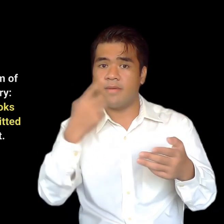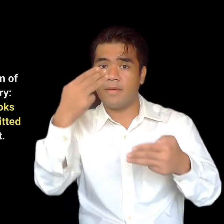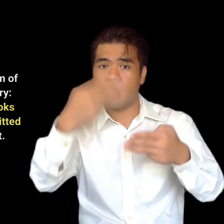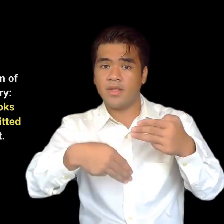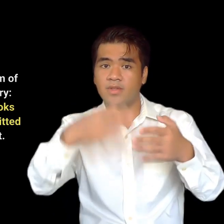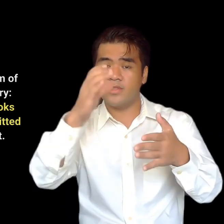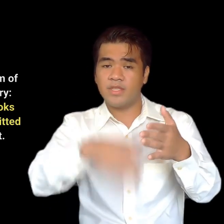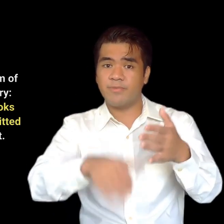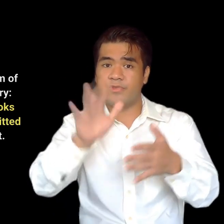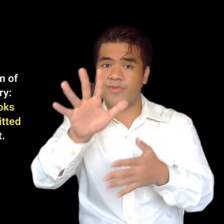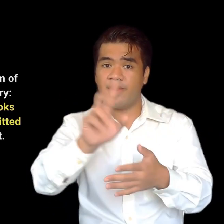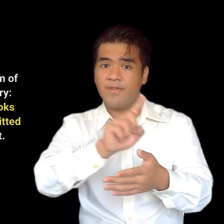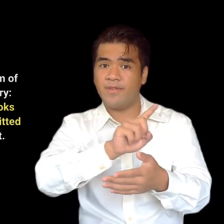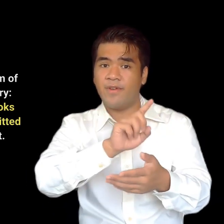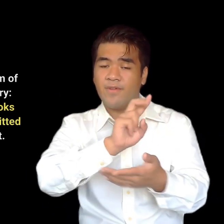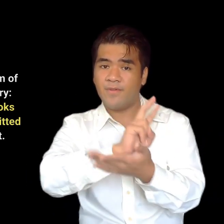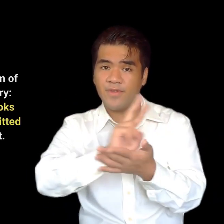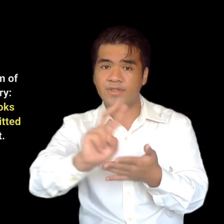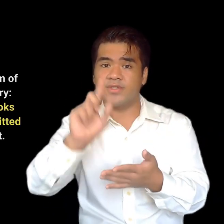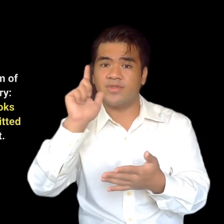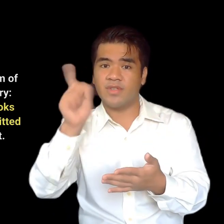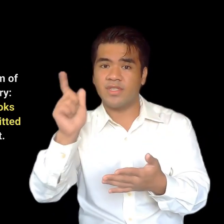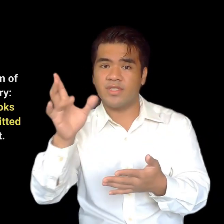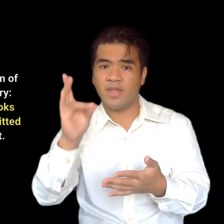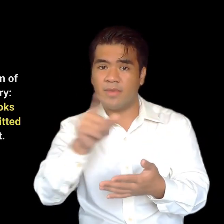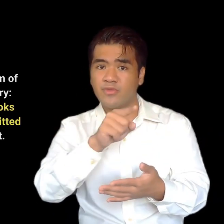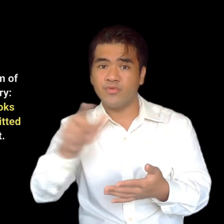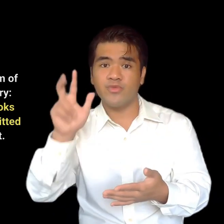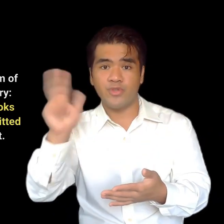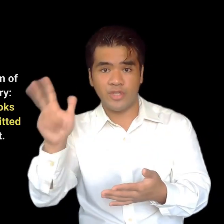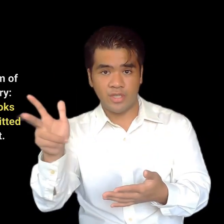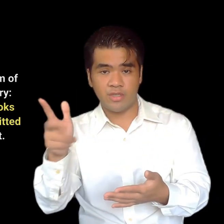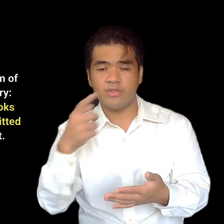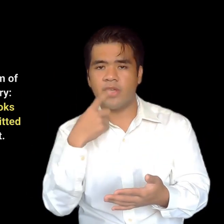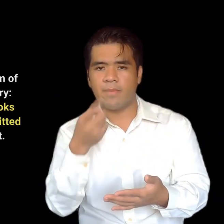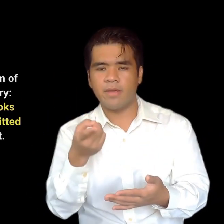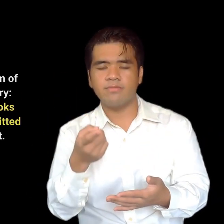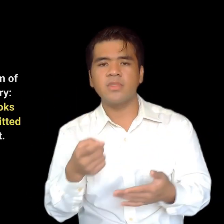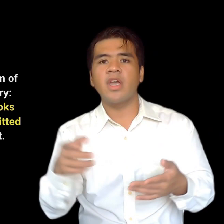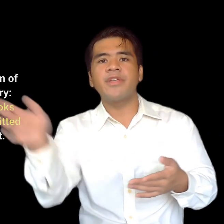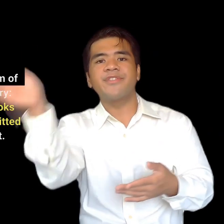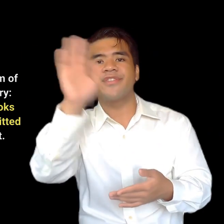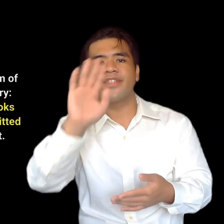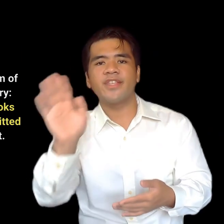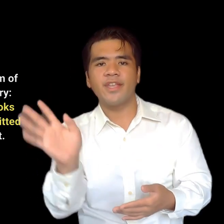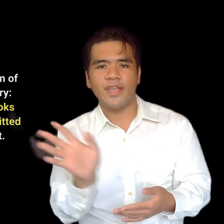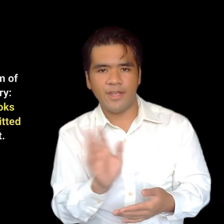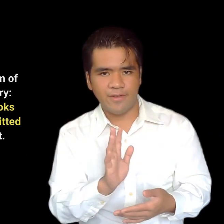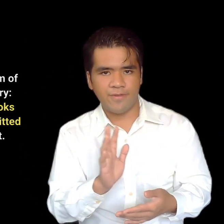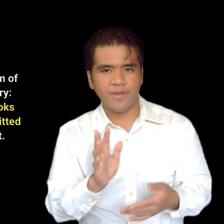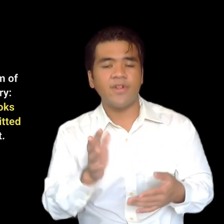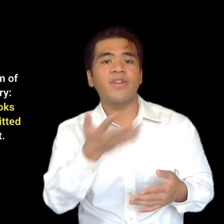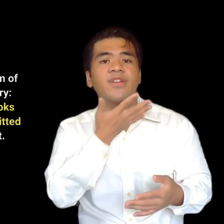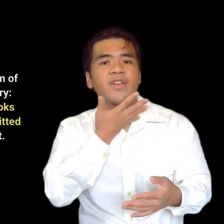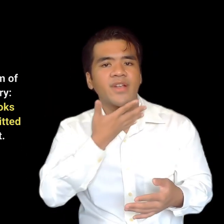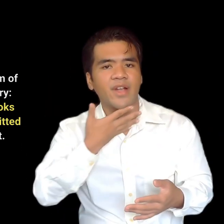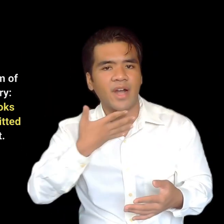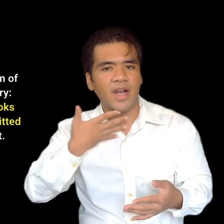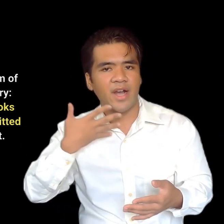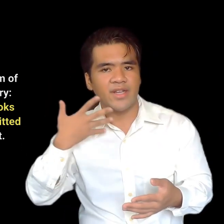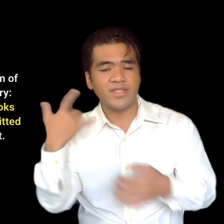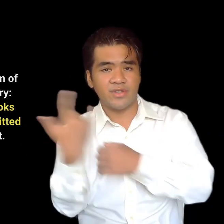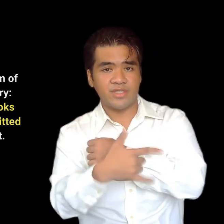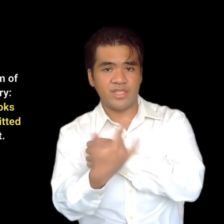27 to 30. Narinig ninyong sinabi, huwag kang mangangalunya. Ngunit sinasabi ko sa inyo, ang sinumang tumingin sa